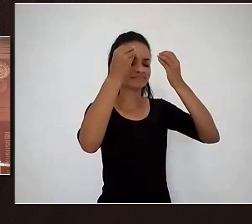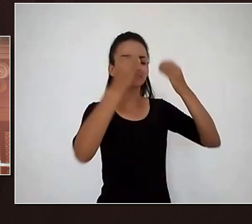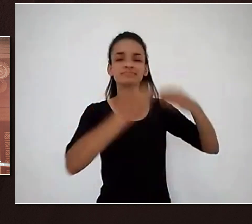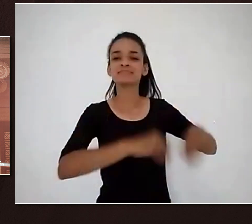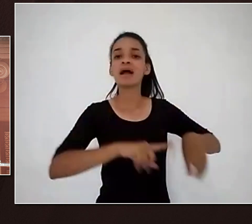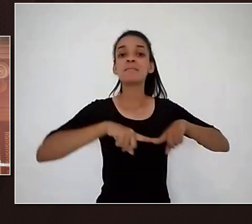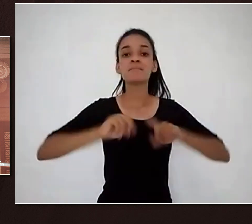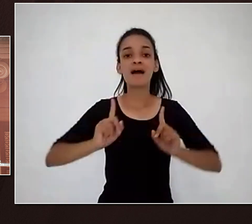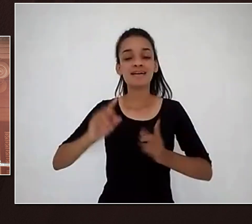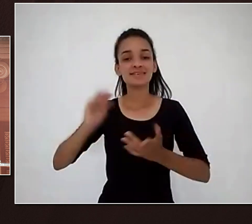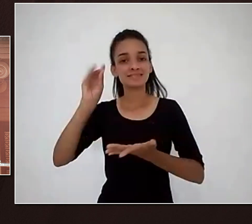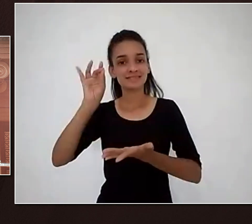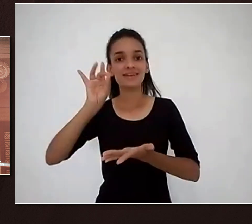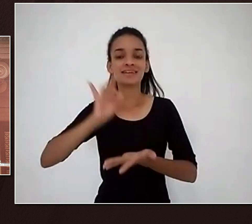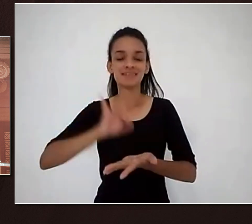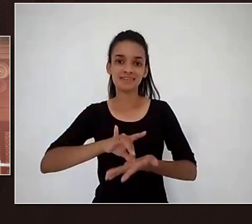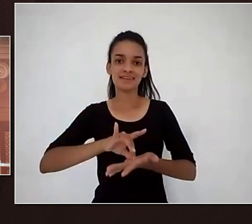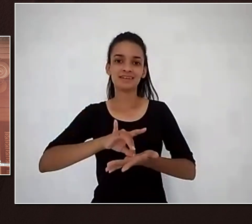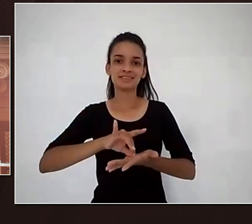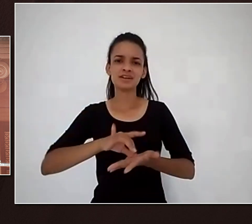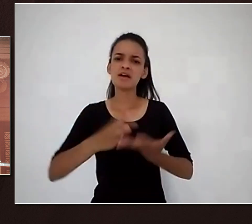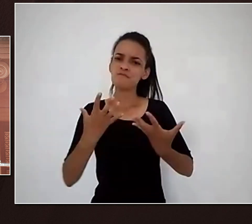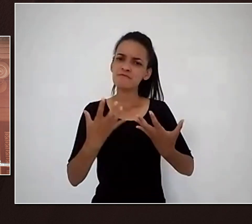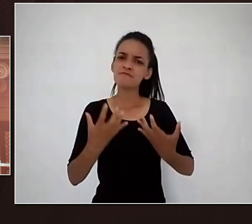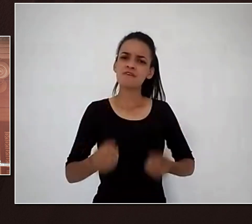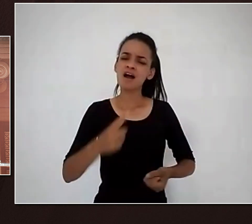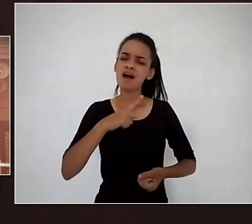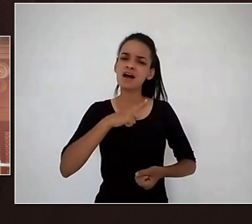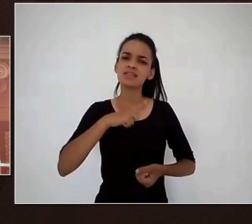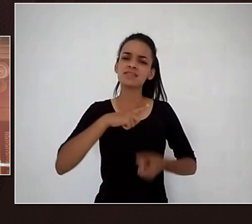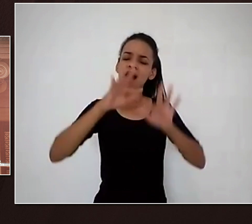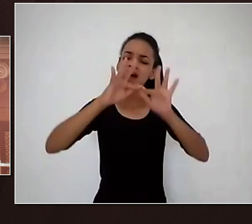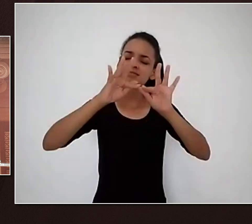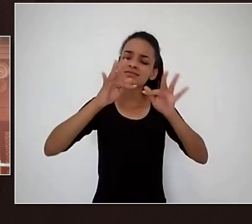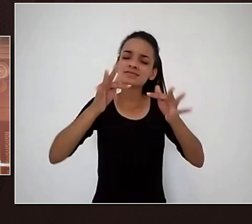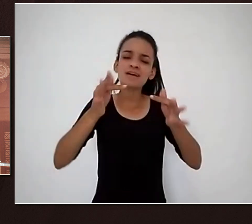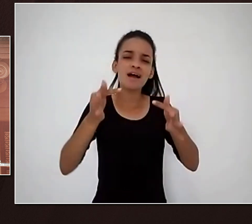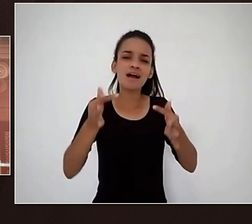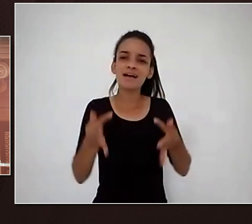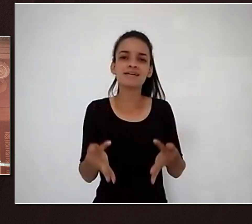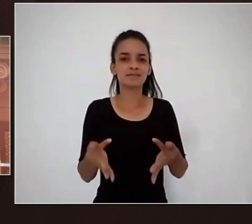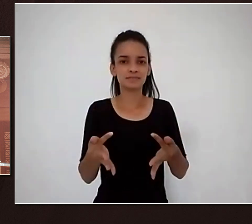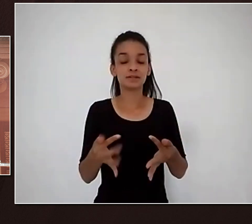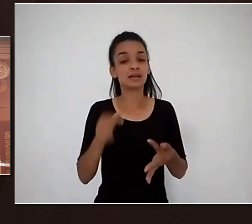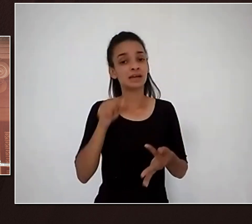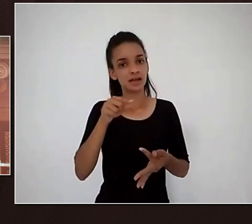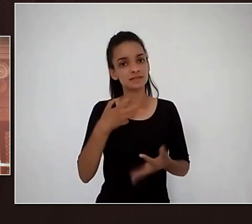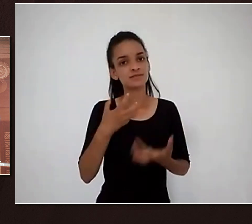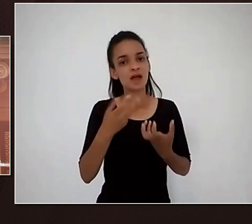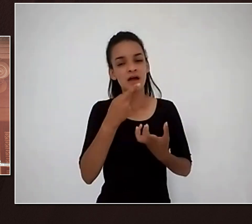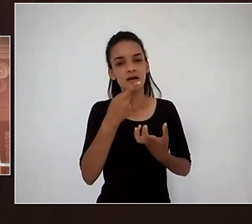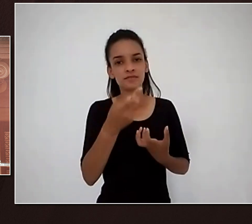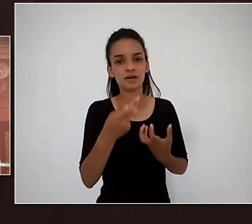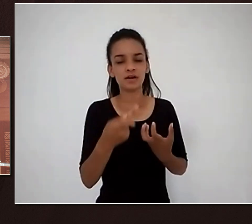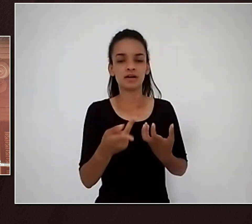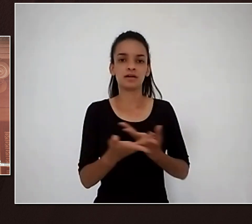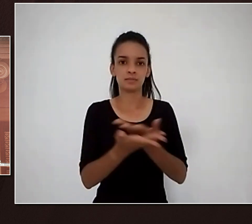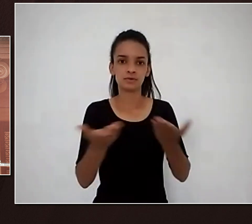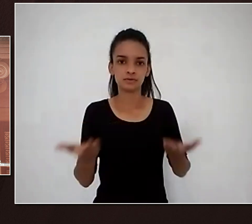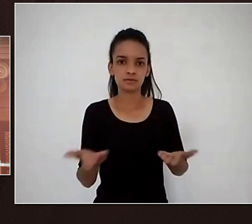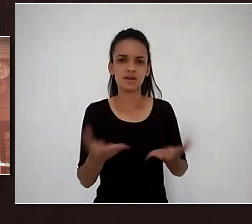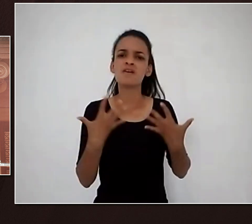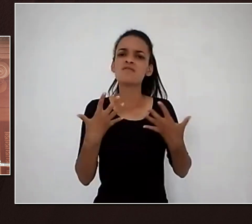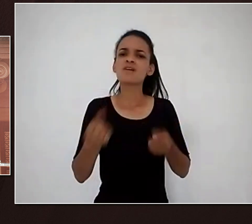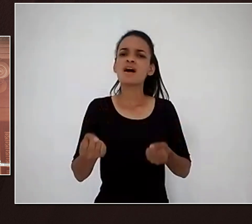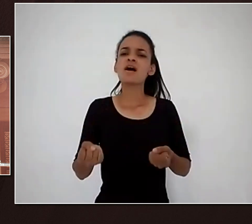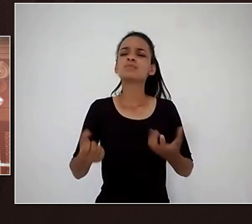a simplicidade. Essa é a palavra que eu mais quero falar para vocês. Vamos todos retornar à simplicidade. Irmãos, aí